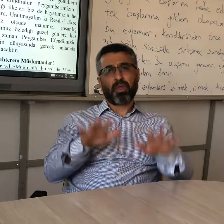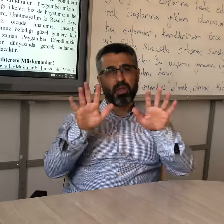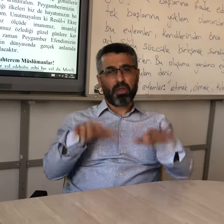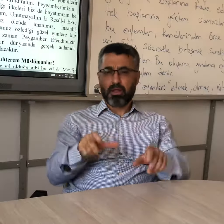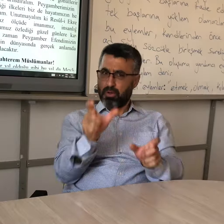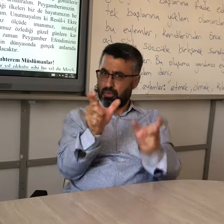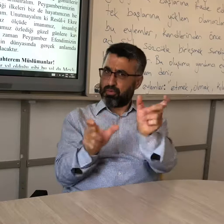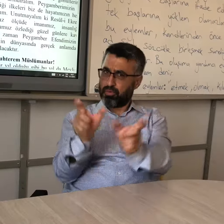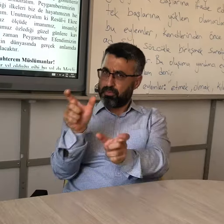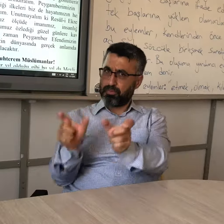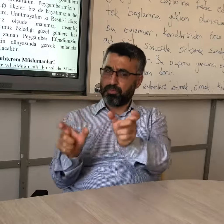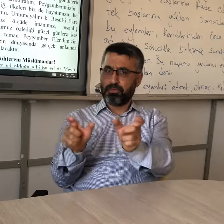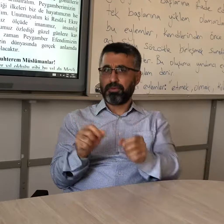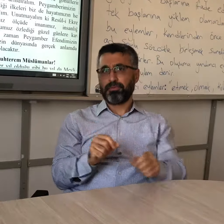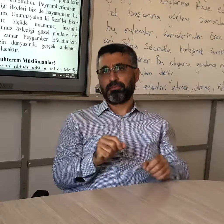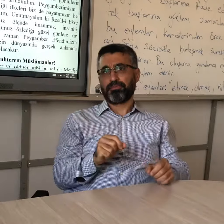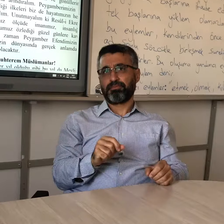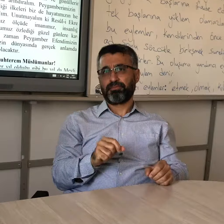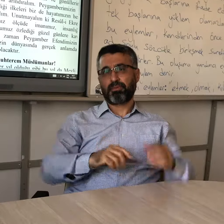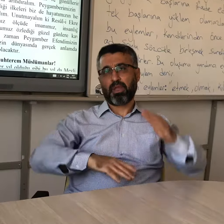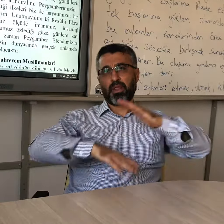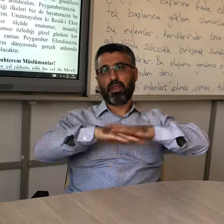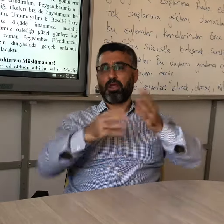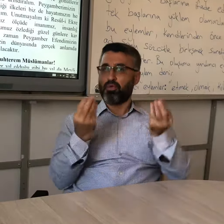en güzel örneğimiz olan,